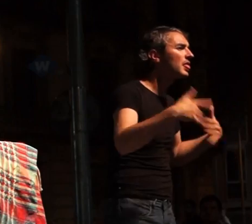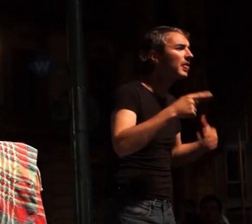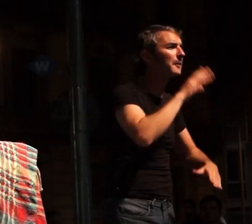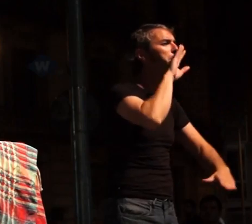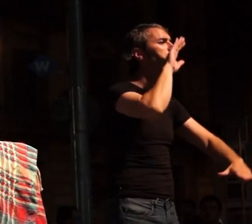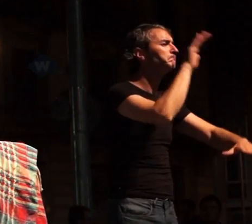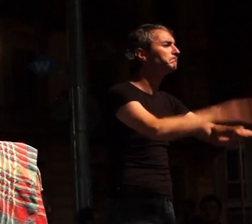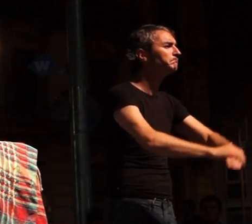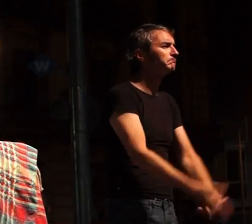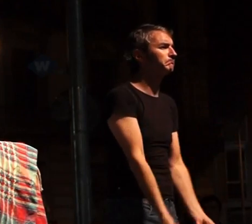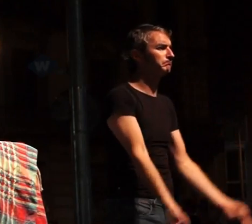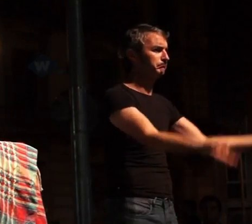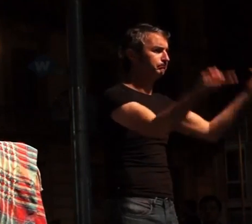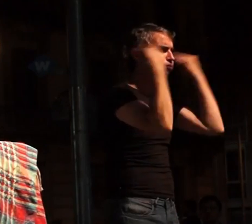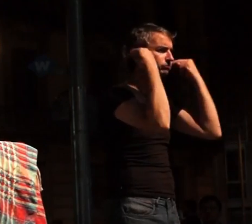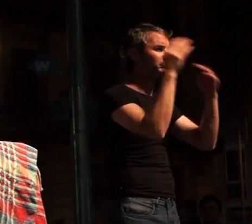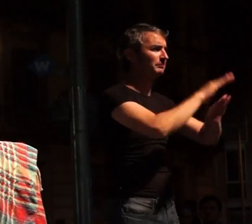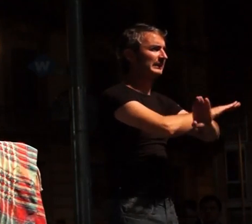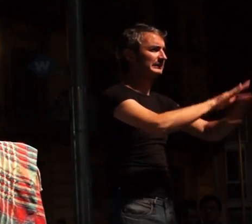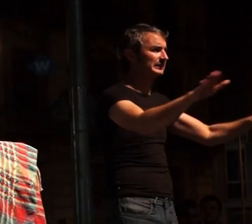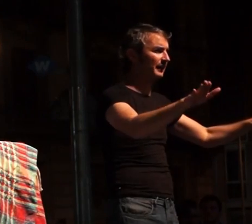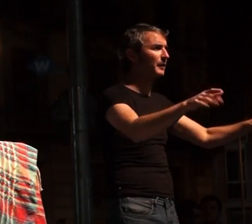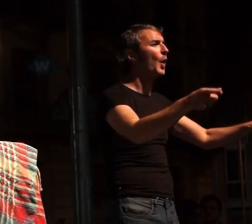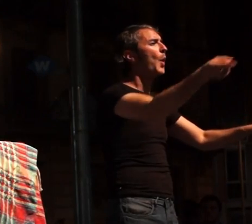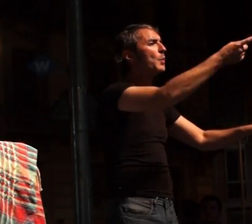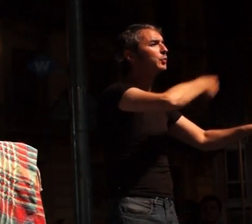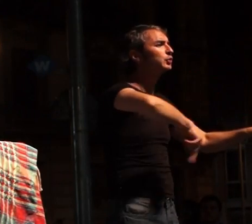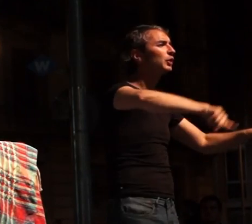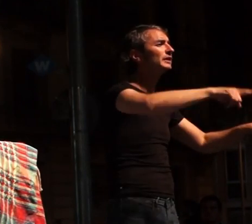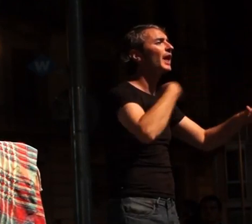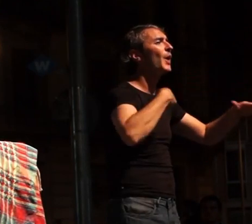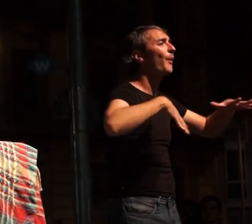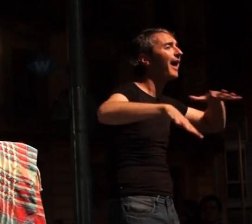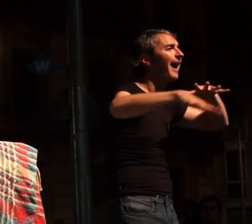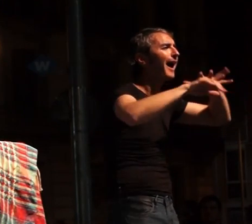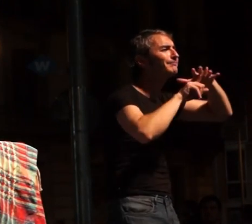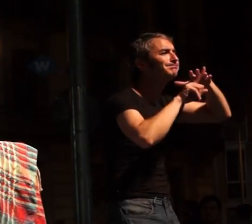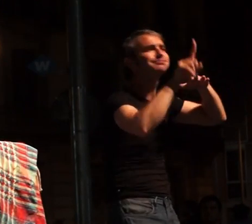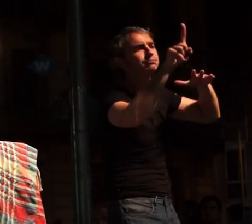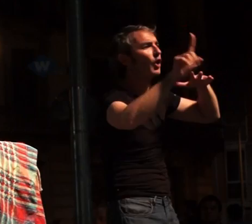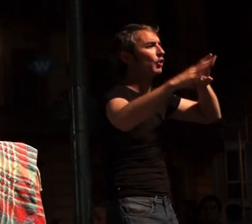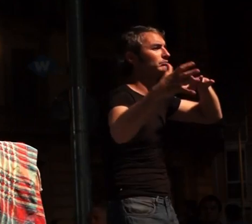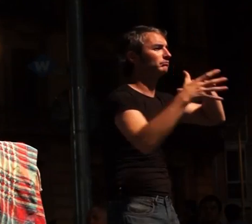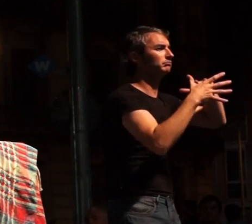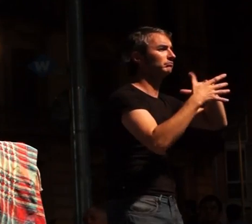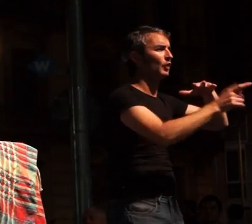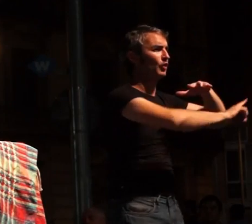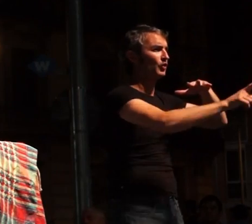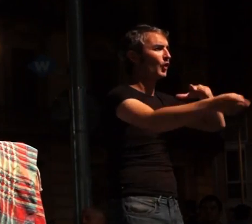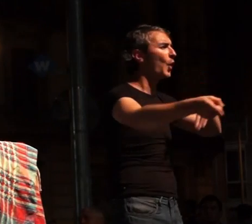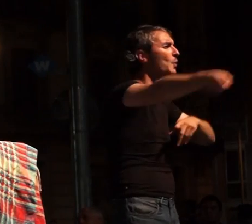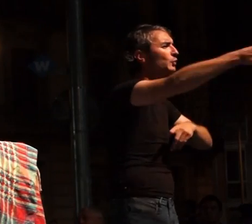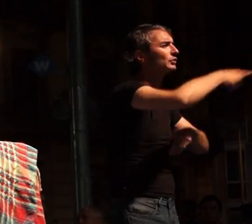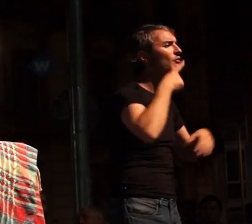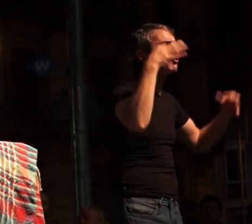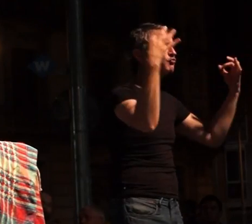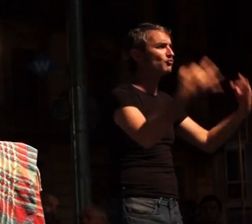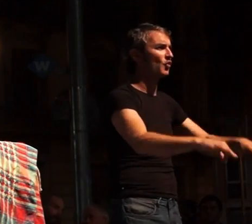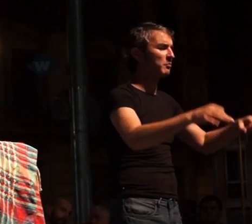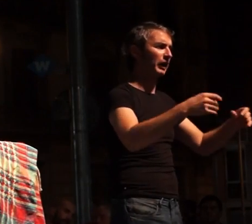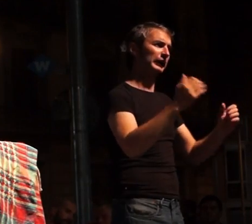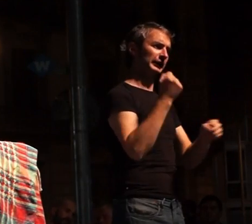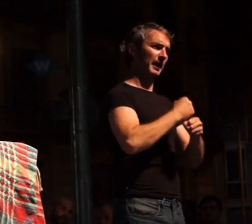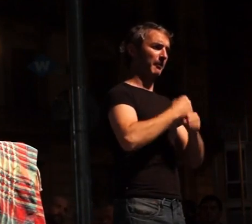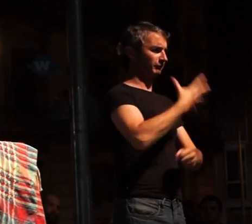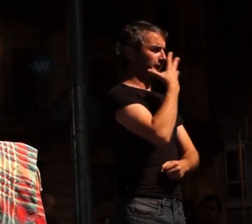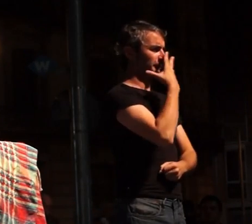i submises. No vulgueu sortir mai del ramat. Sigueu normals, seriosos a la